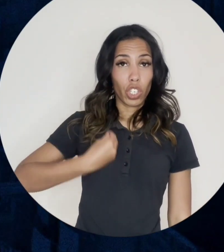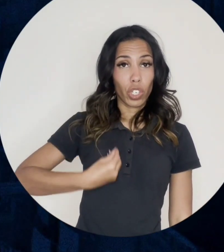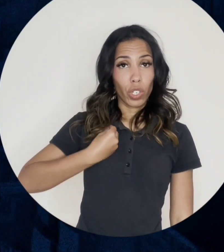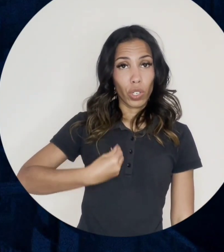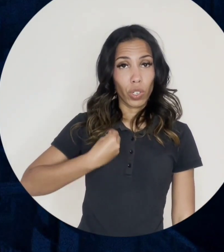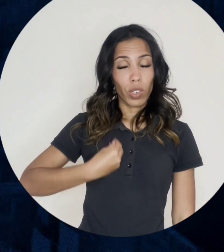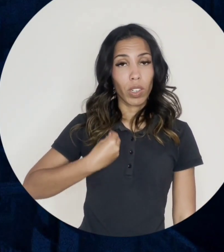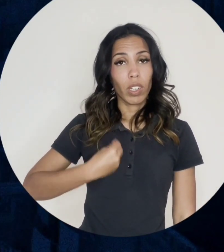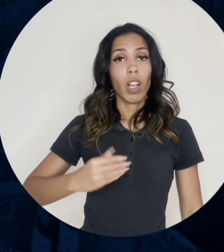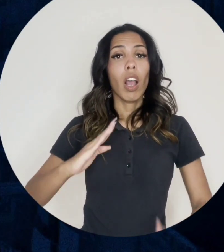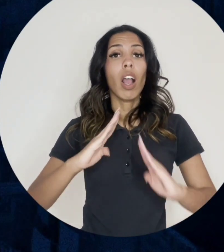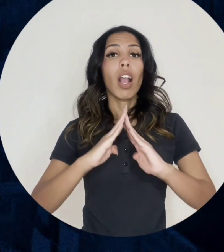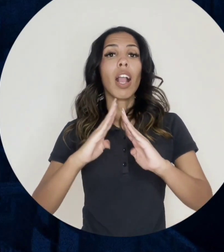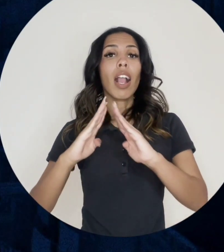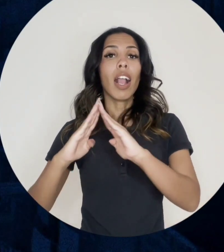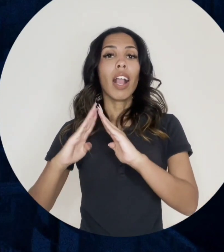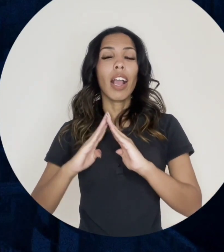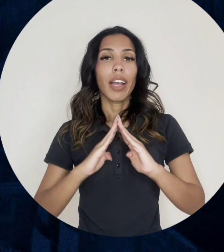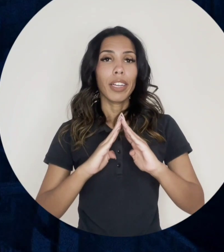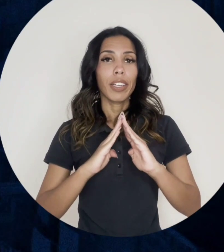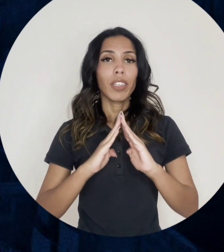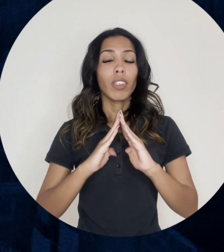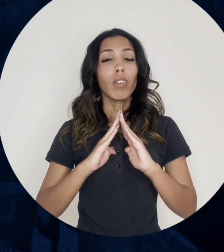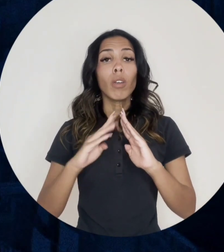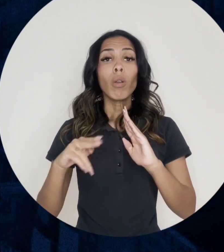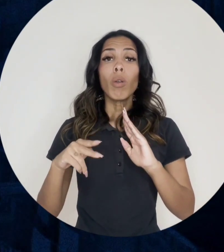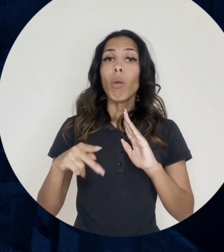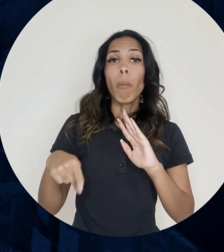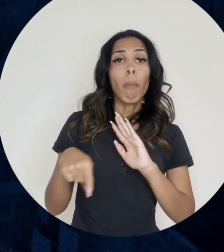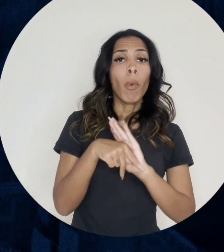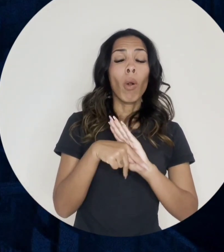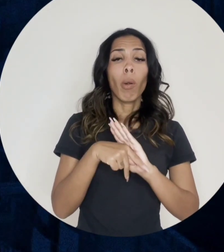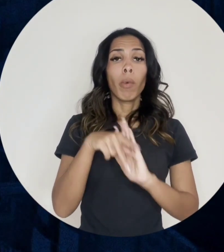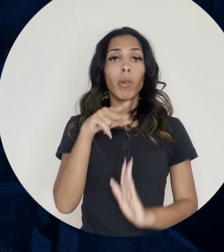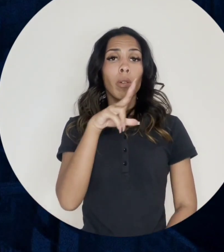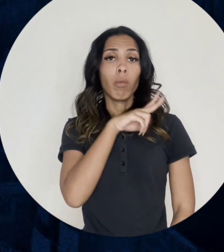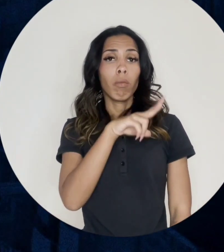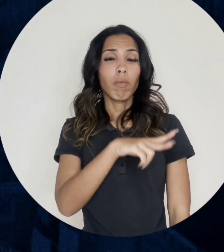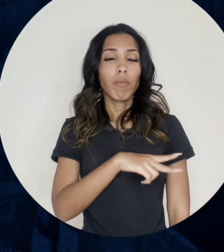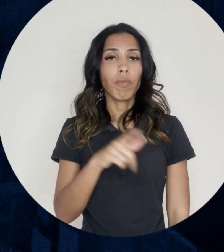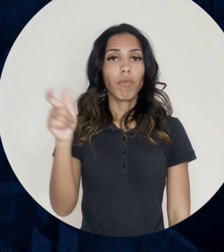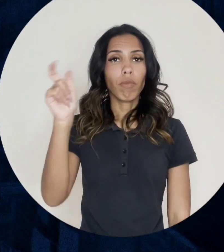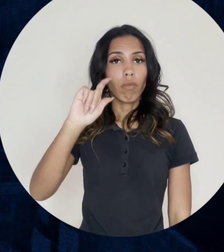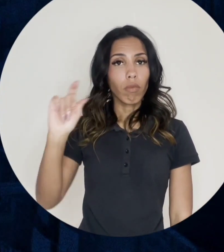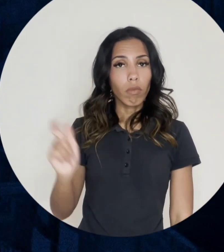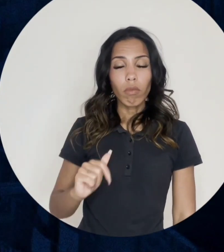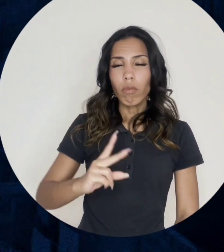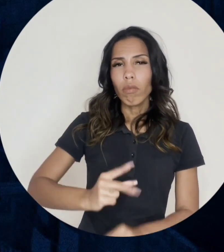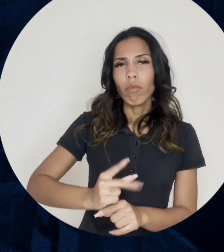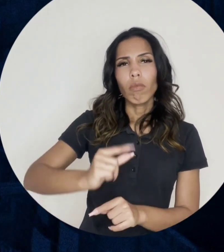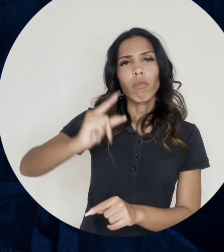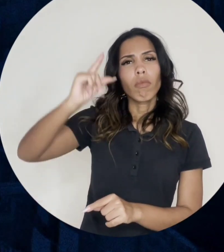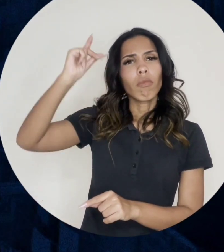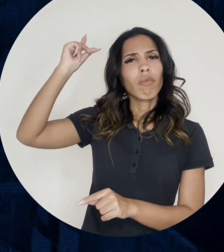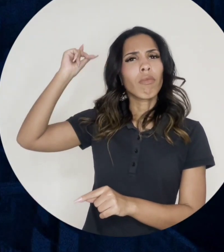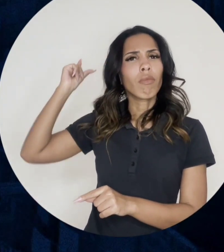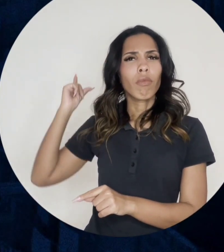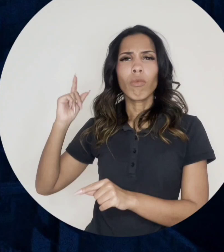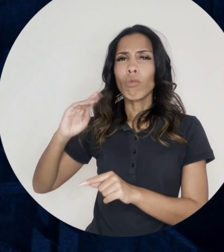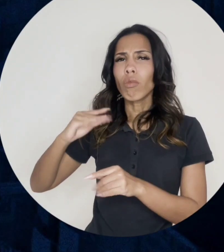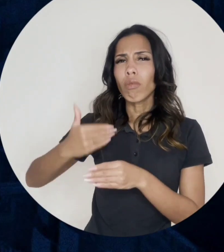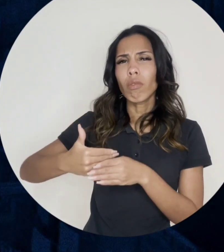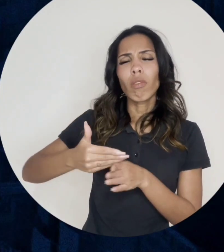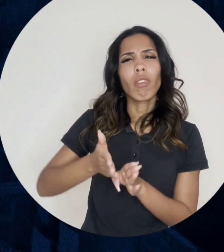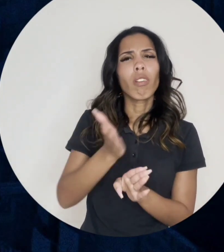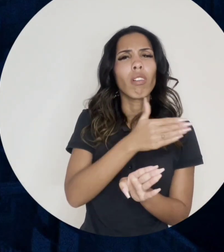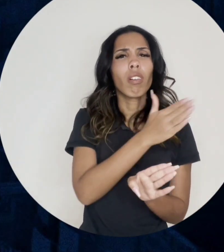são essas casas dos portugueses e italianos, que já vinham antes mesmo Uhum. de tudo. E